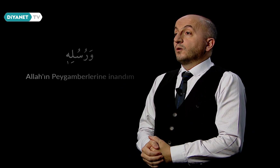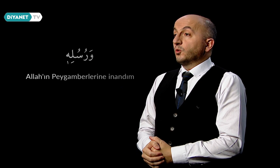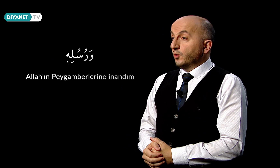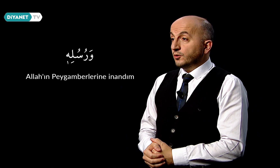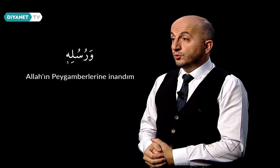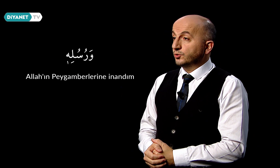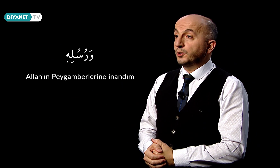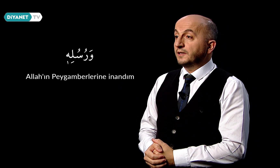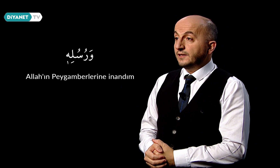Ve rusulihi,